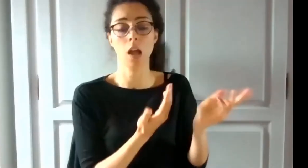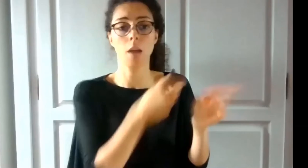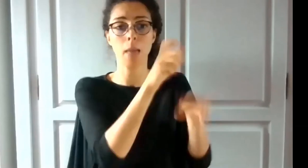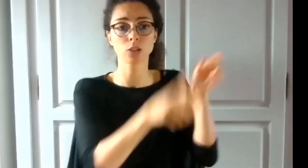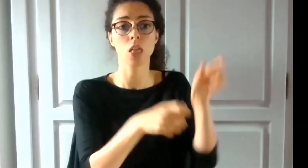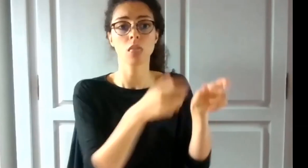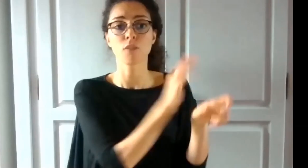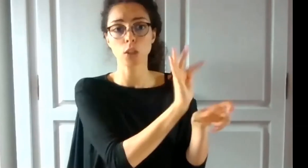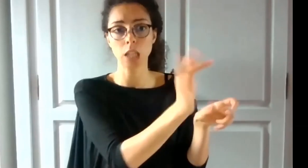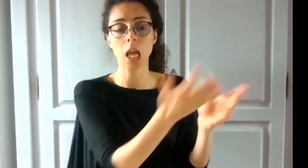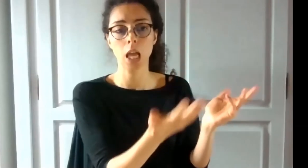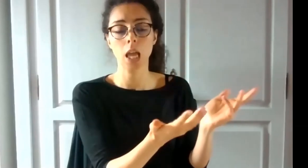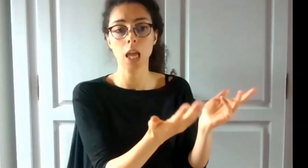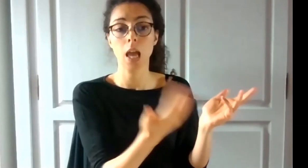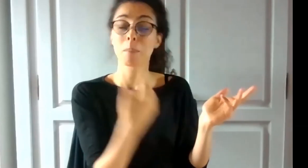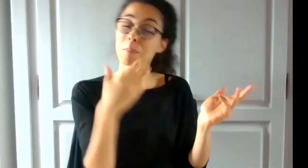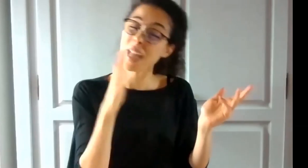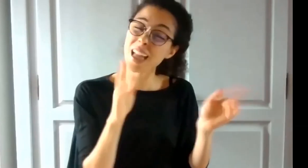On l'a vu,